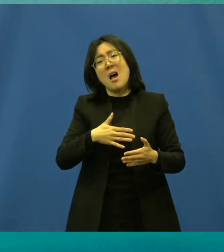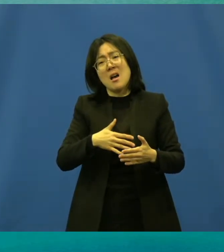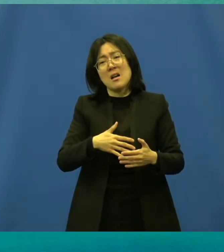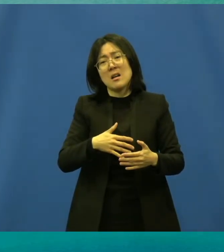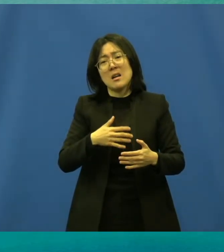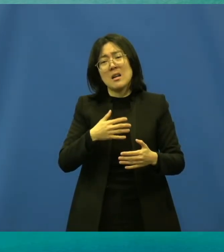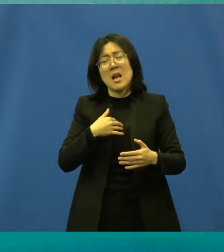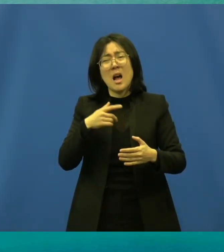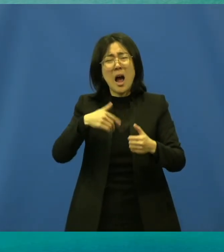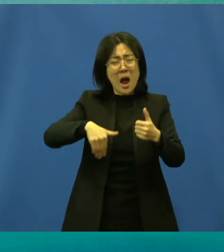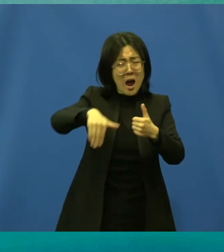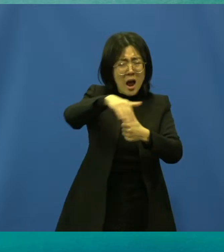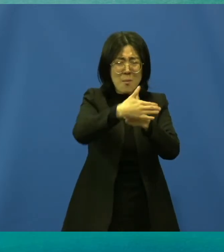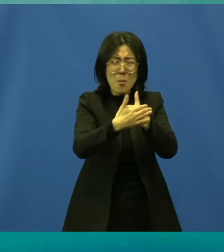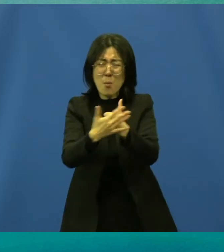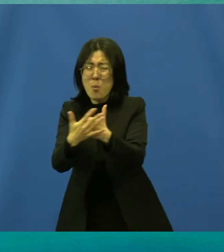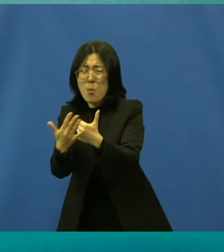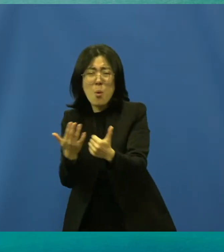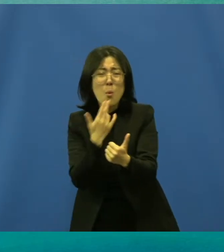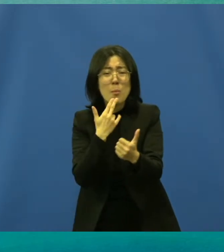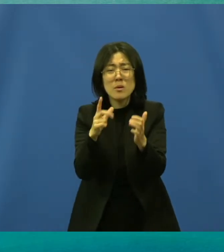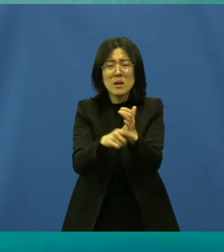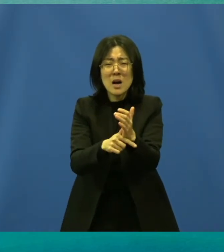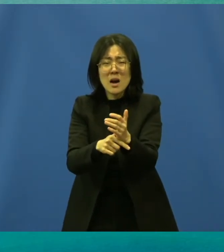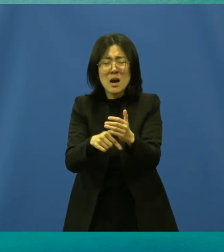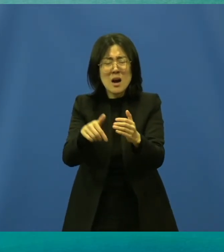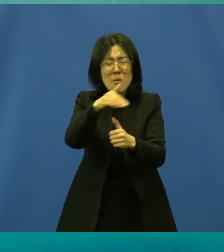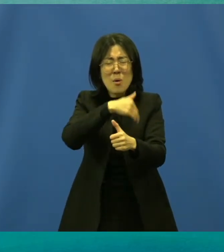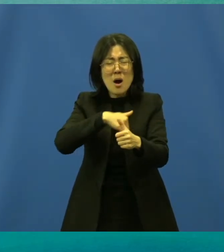여러분, 시편의 단식의 기도가 그런 기도들입니다.